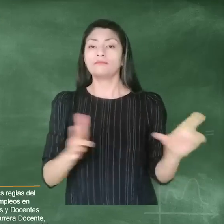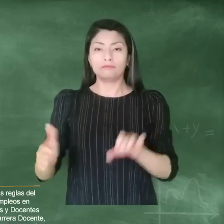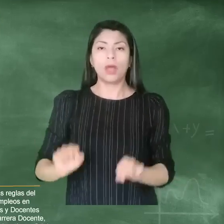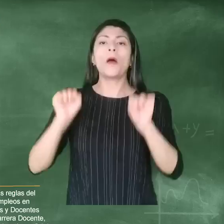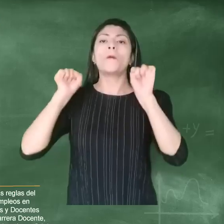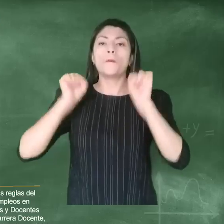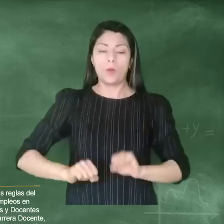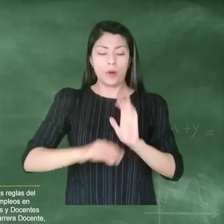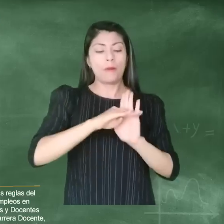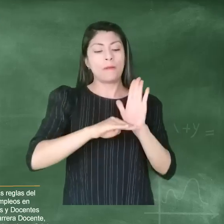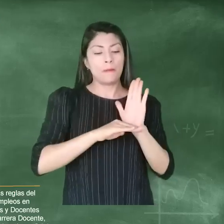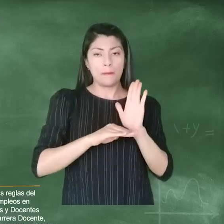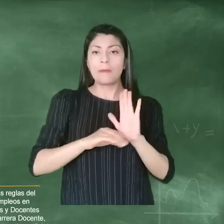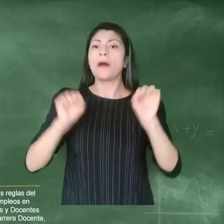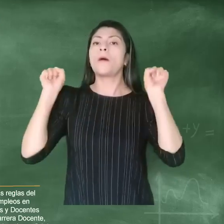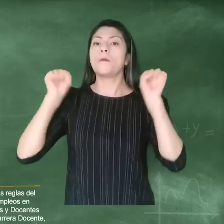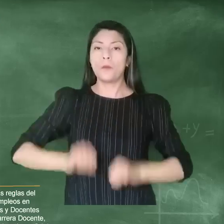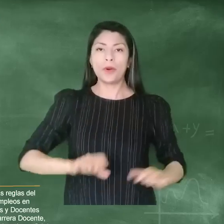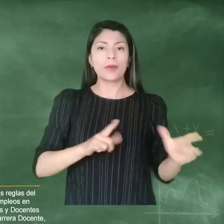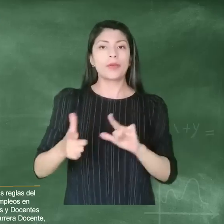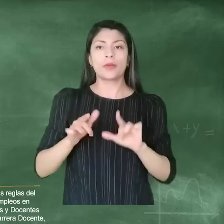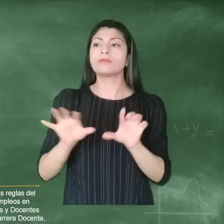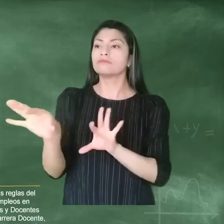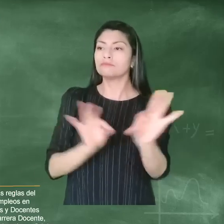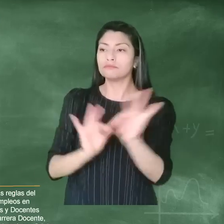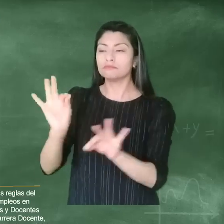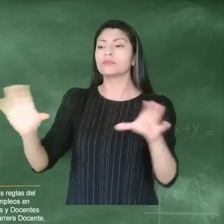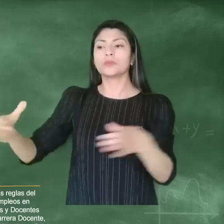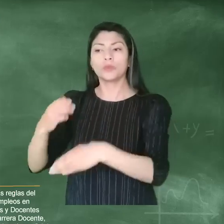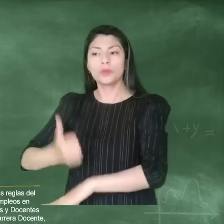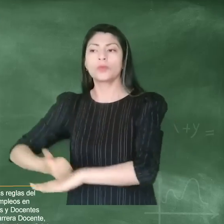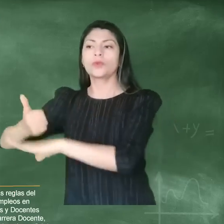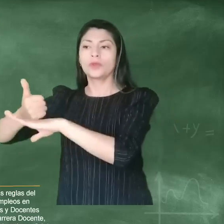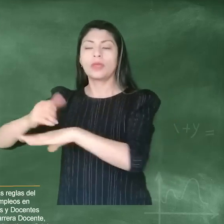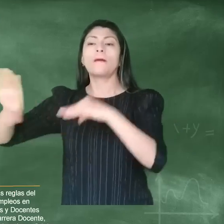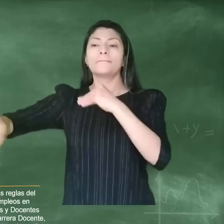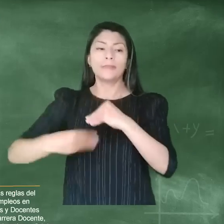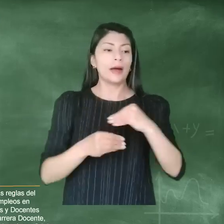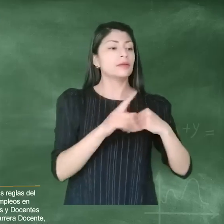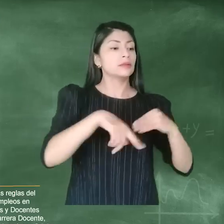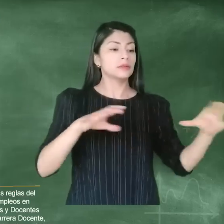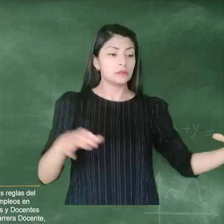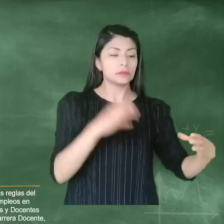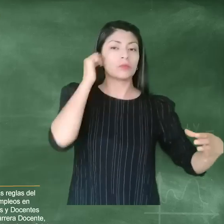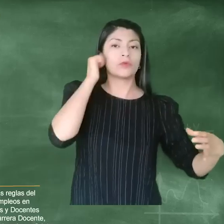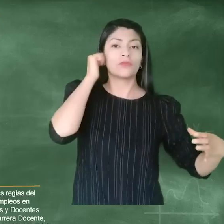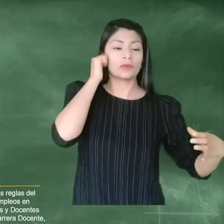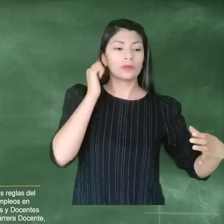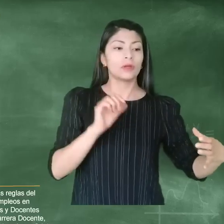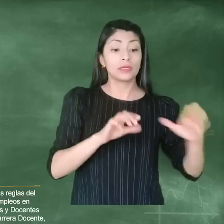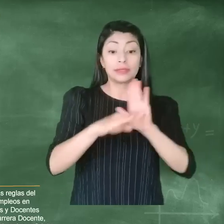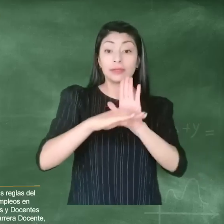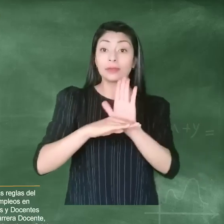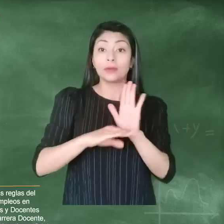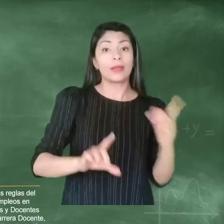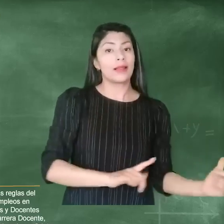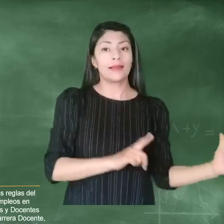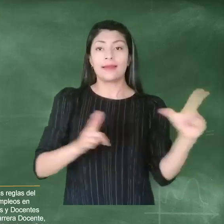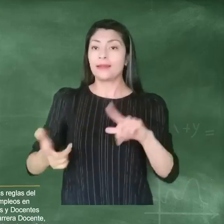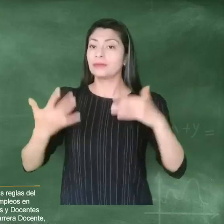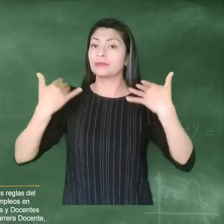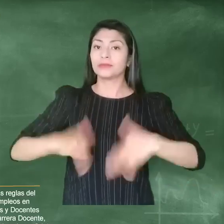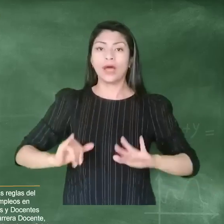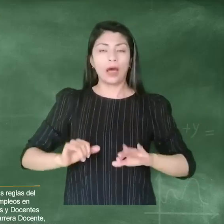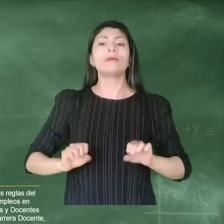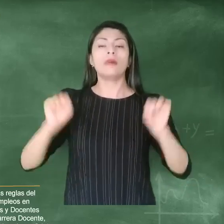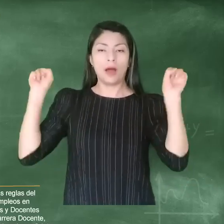de selección para proveer por mérito los empleos en vacancia definitiva de directivos docentes y docentes oficiales